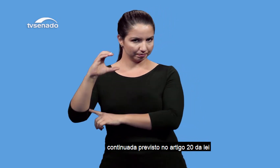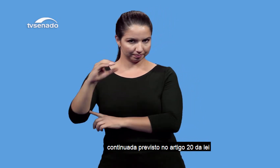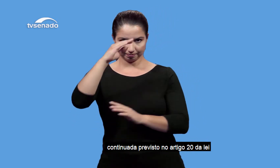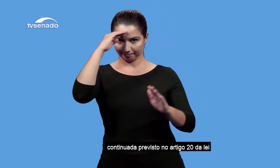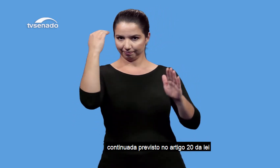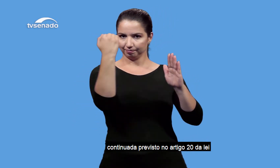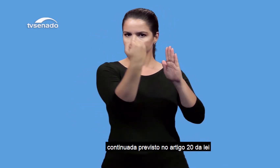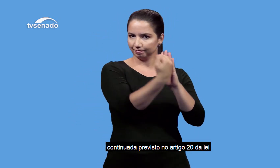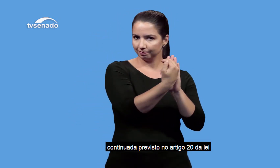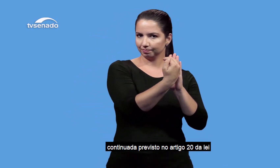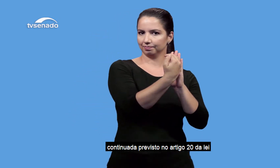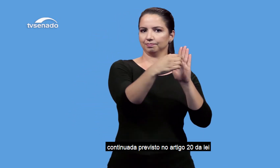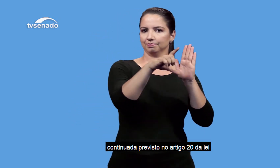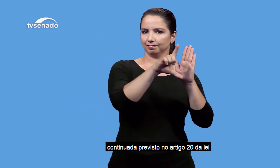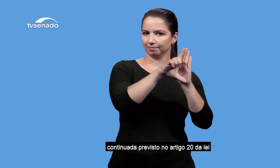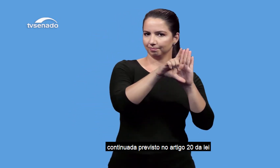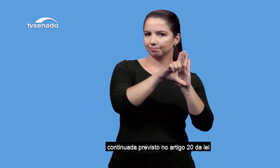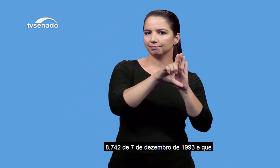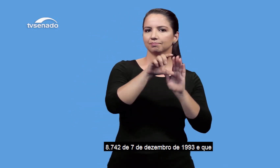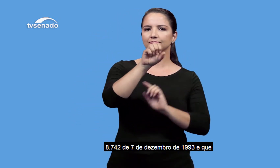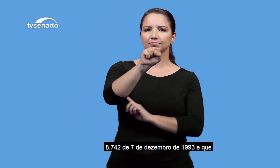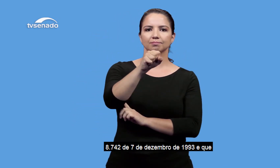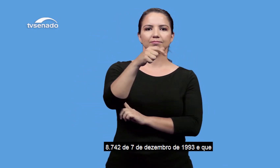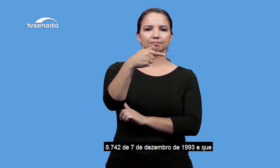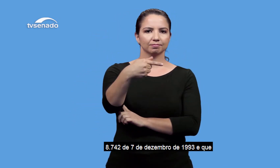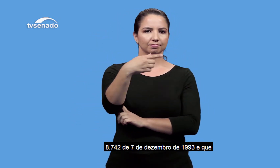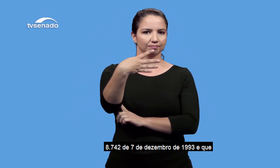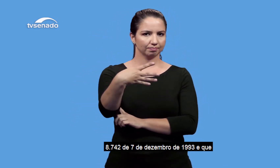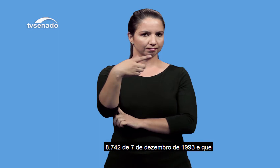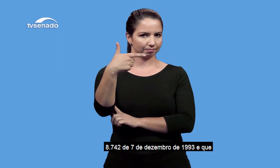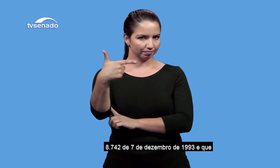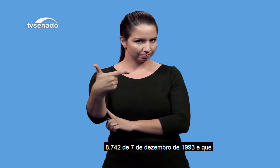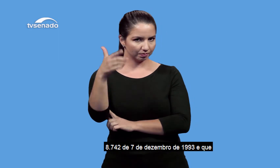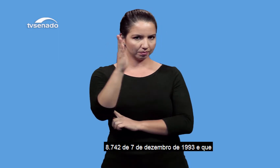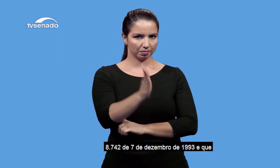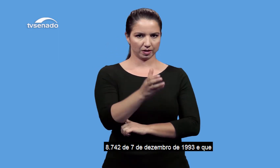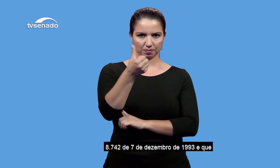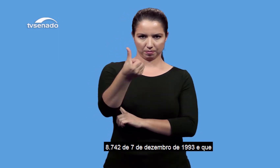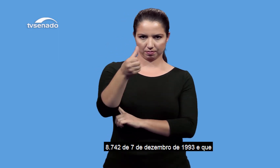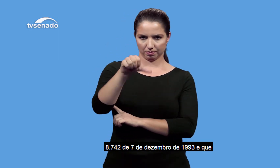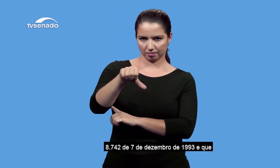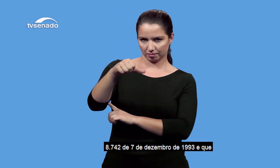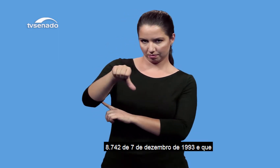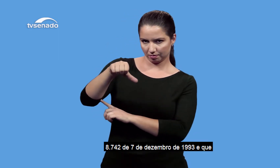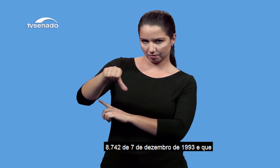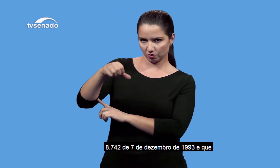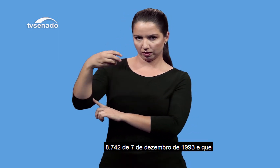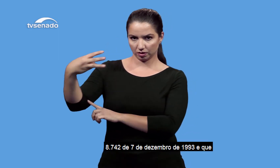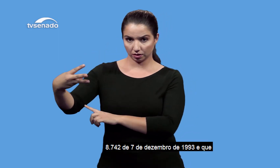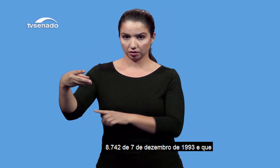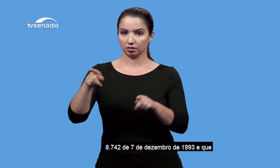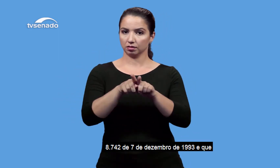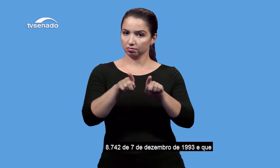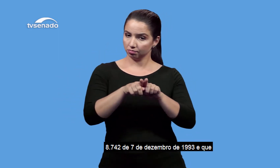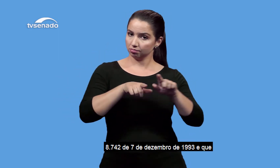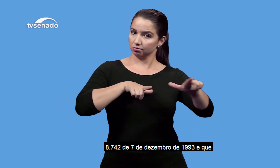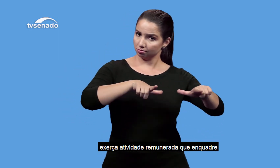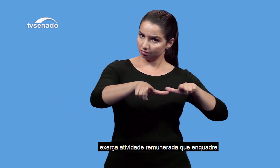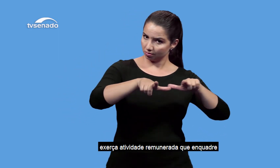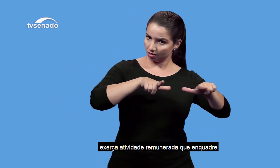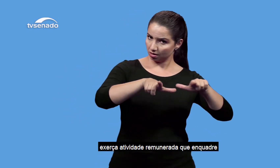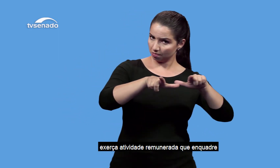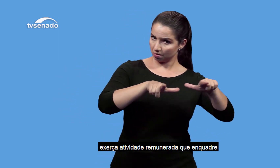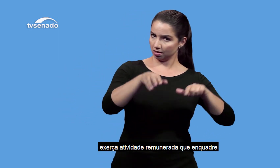artigo 20 da lei 8.742 de 7 de dezembro de 1993 e que